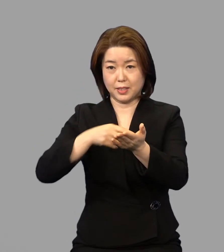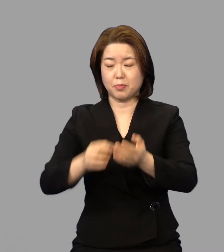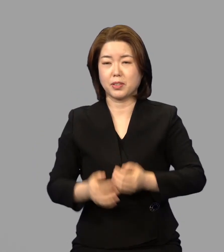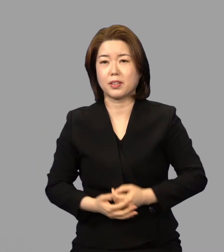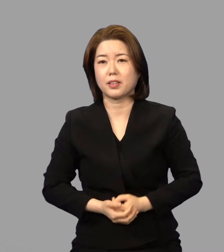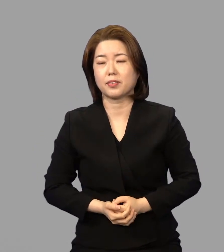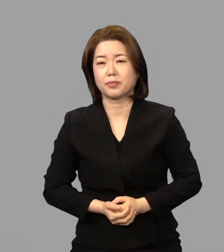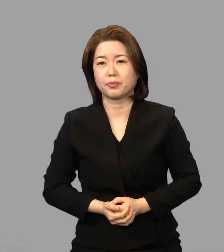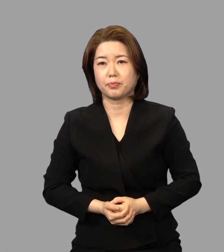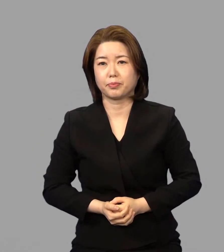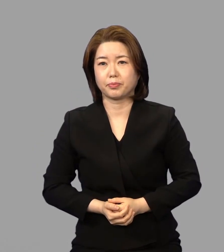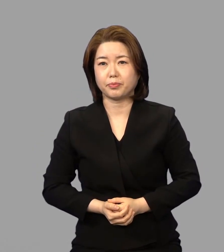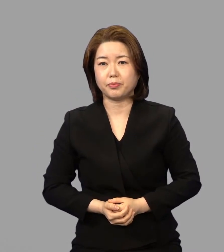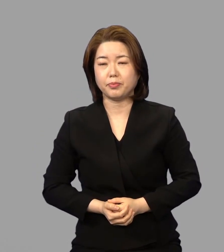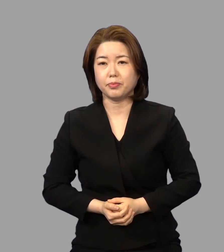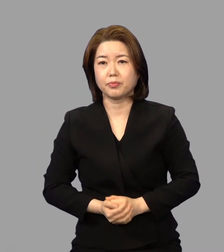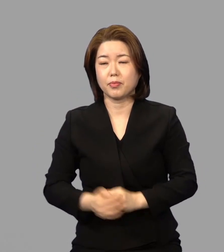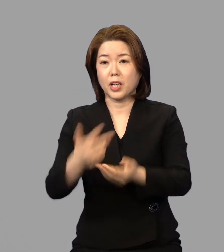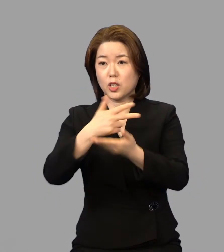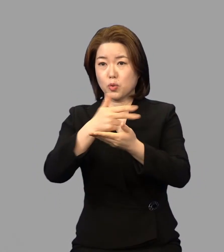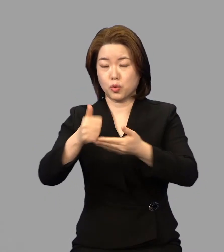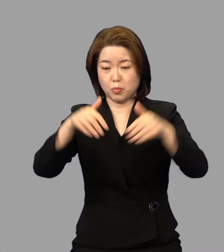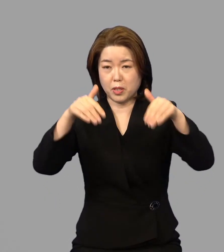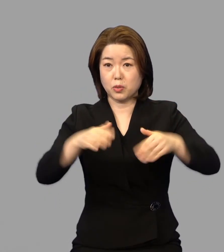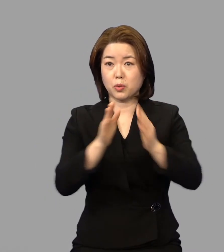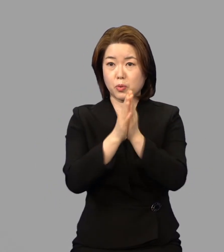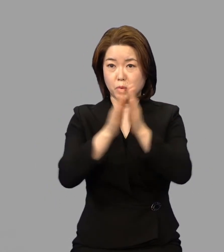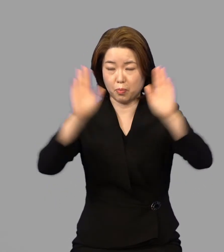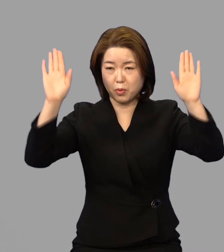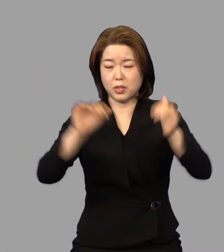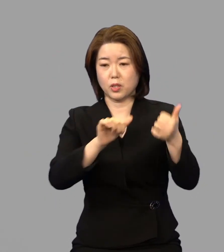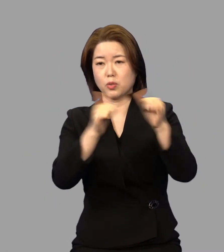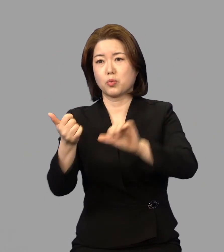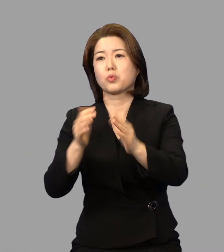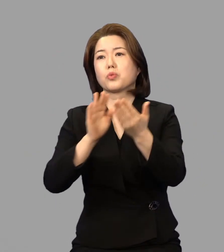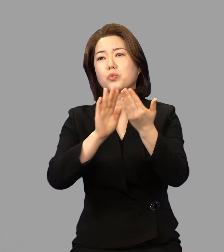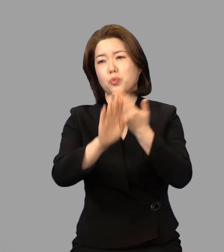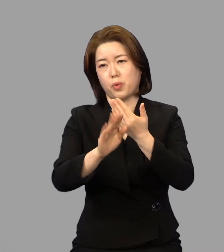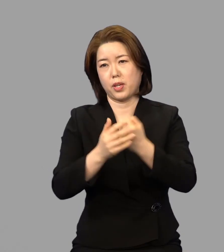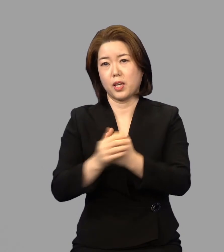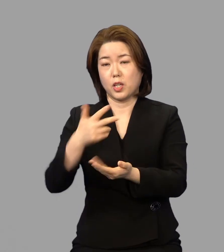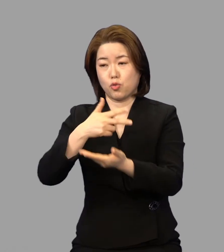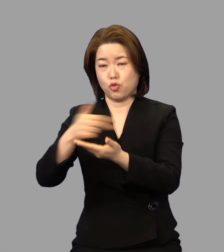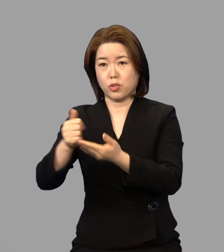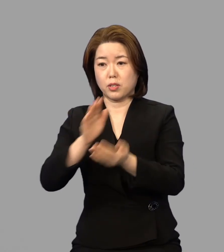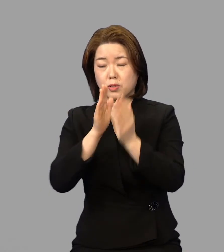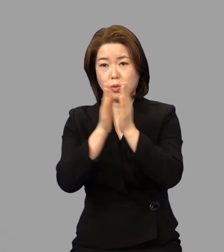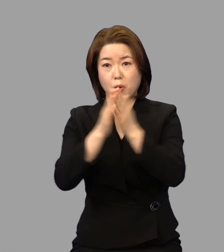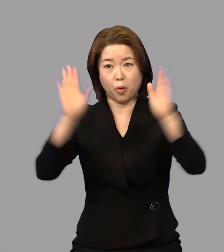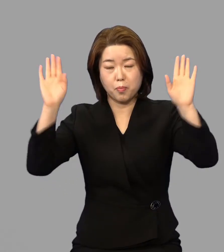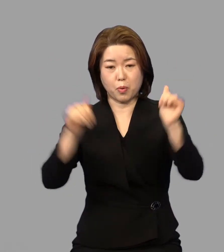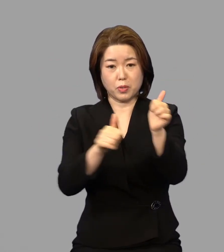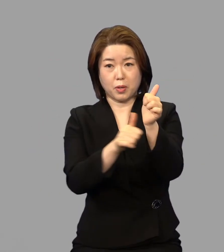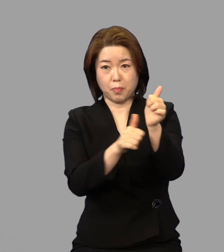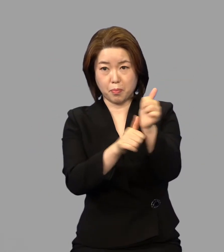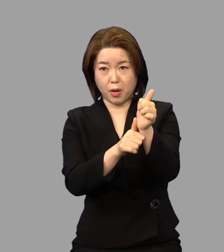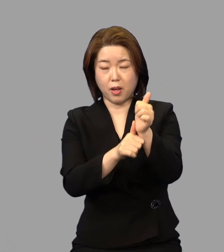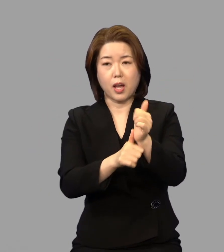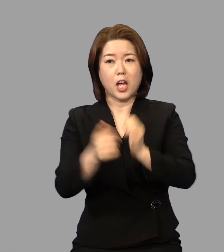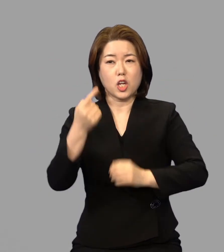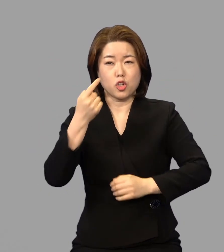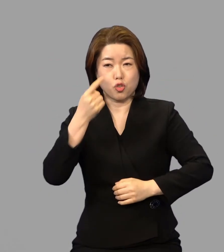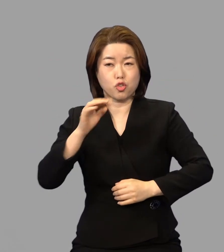봉독하겠습니다. 주님의 종 모세가 죽은 뒤에 주님께서 모세를 보좌하던 눈의 아들